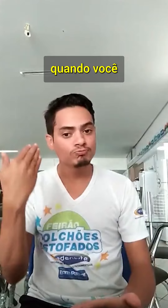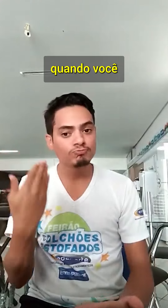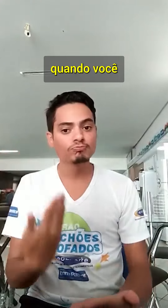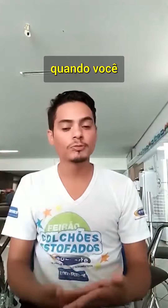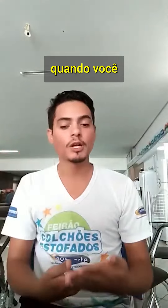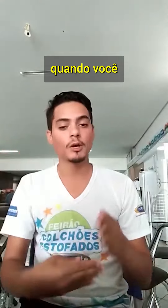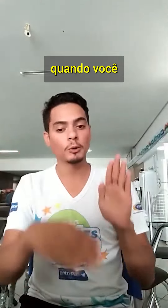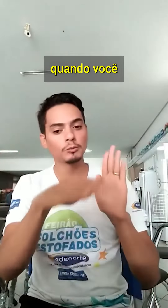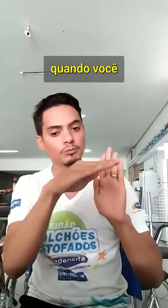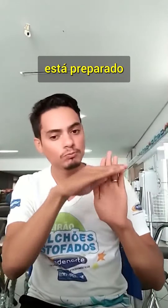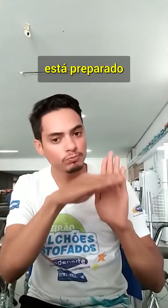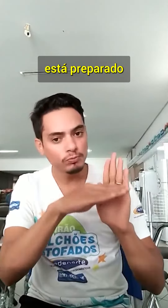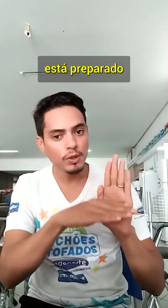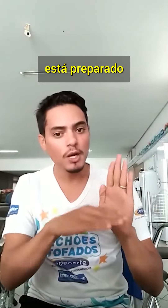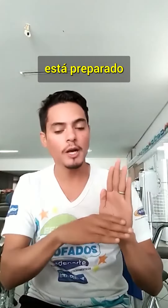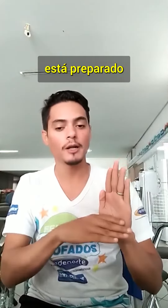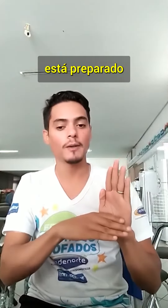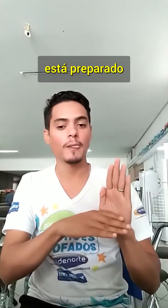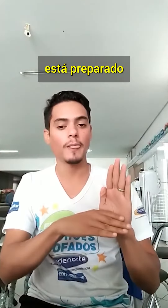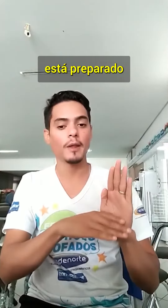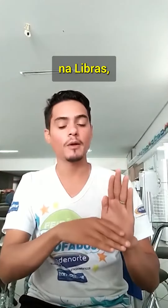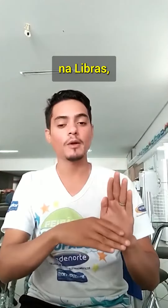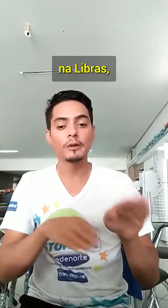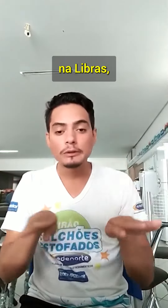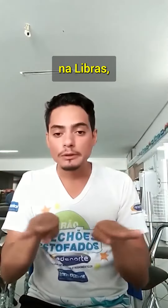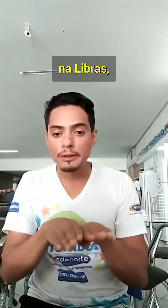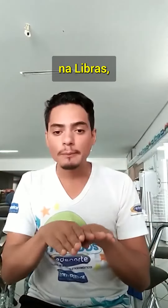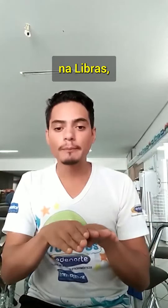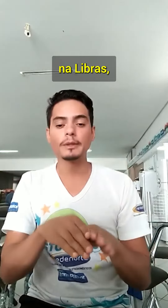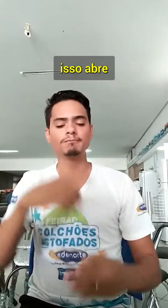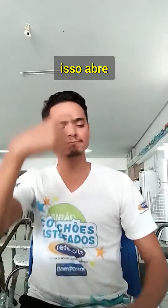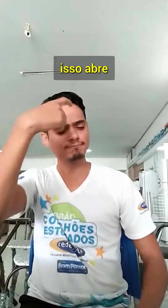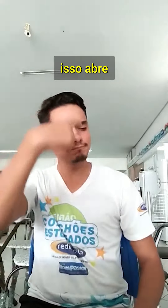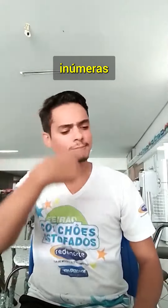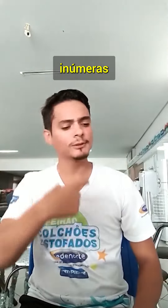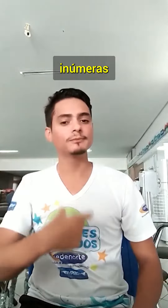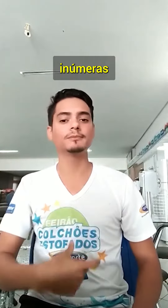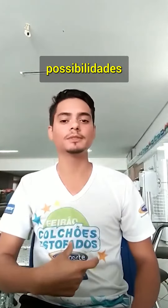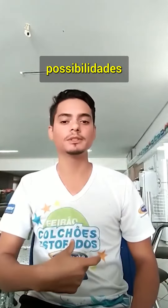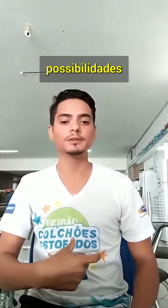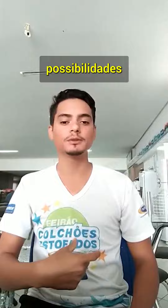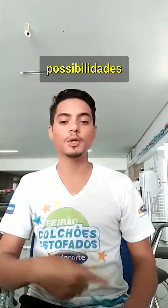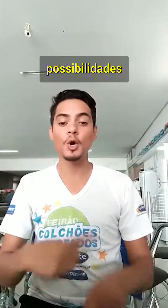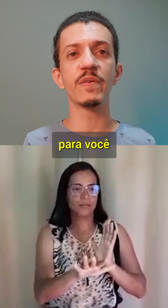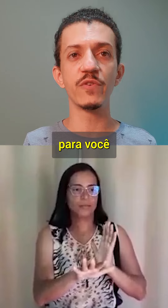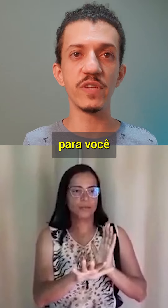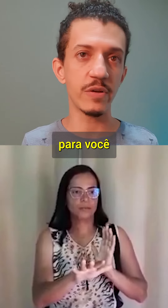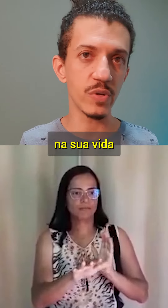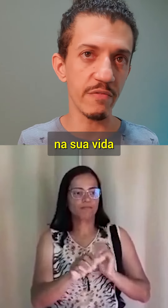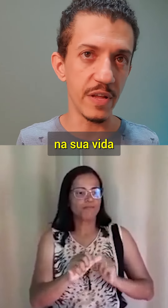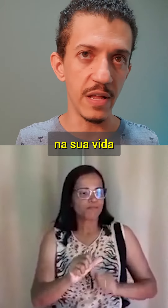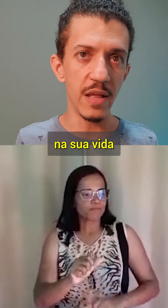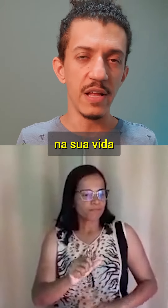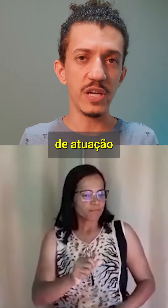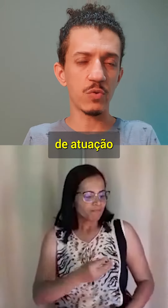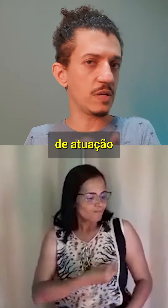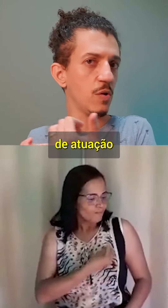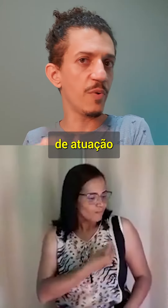Quando você está preparado na Libras, isso abre inúmeras possibilidades para você na sua vida. De atuação